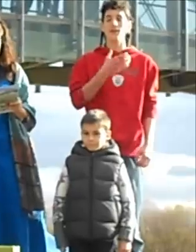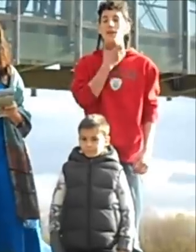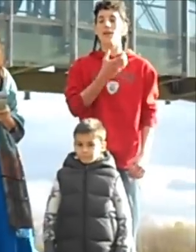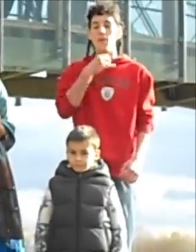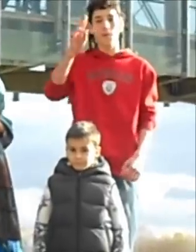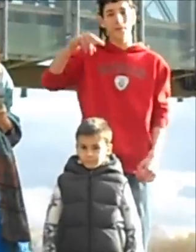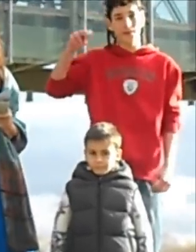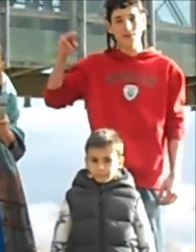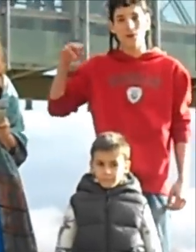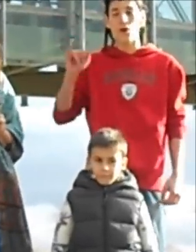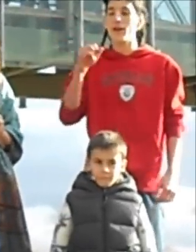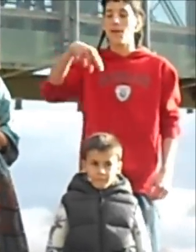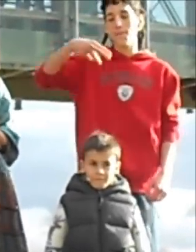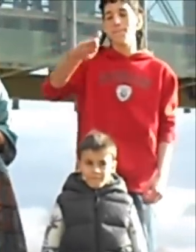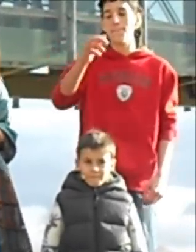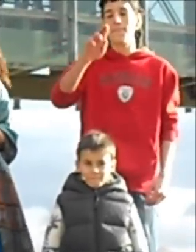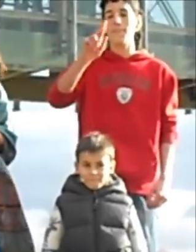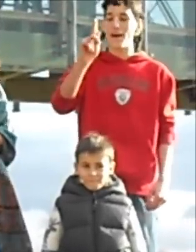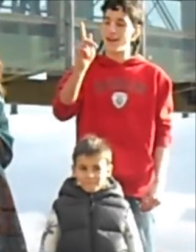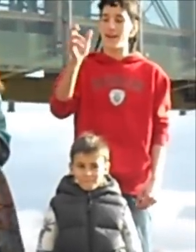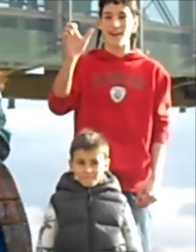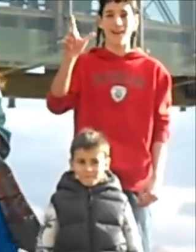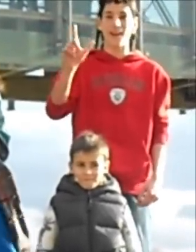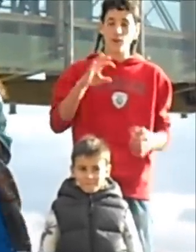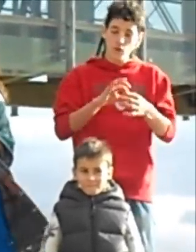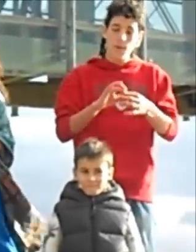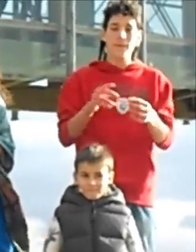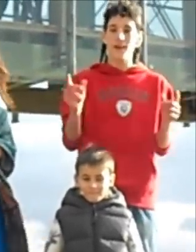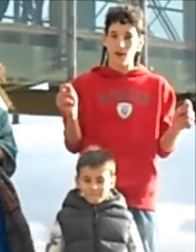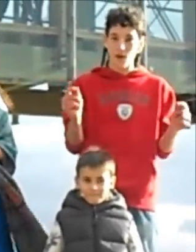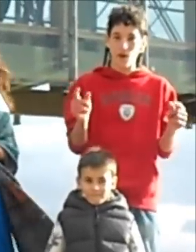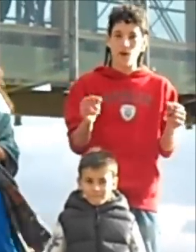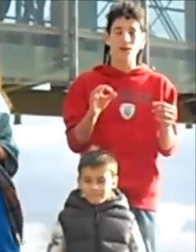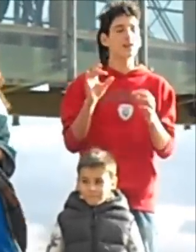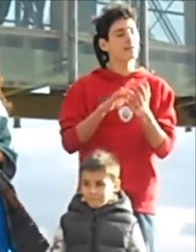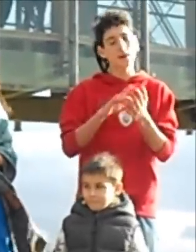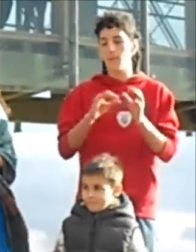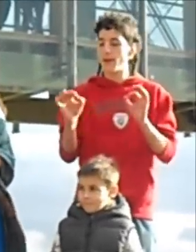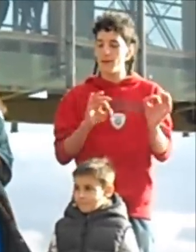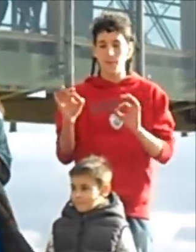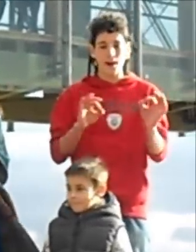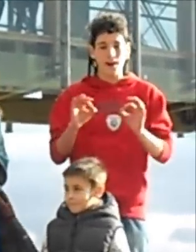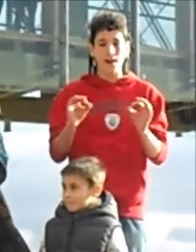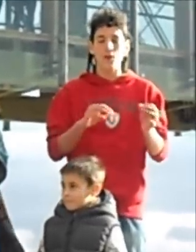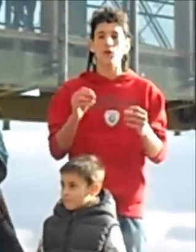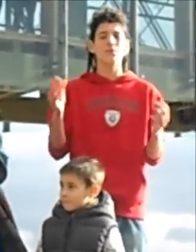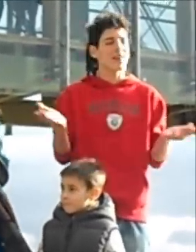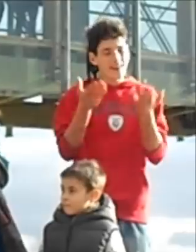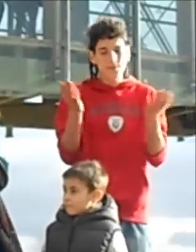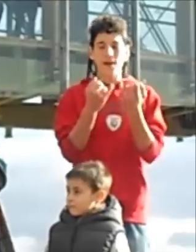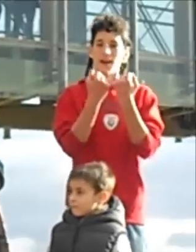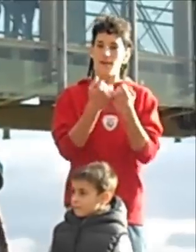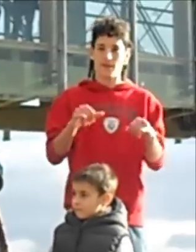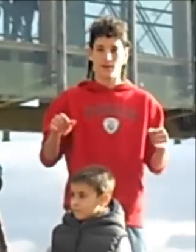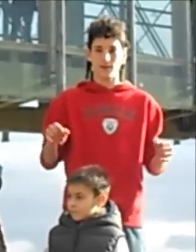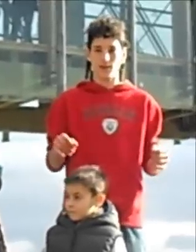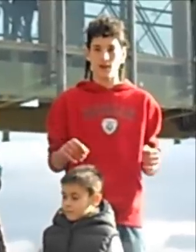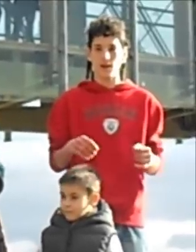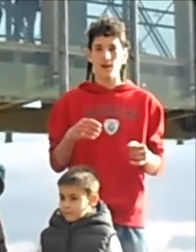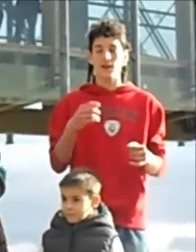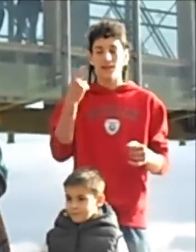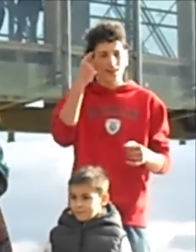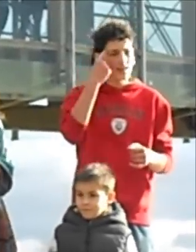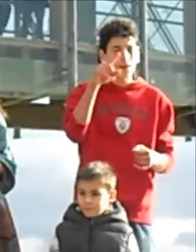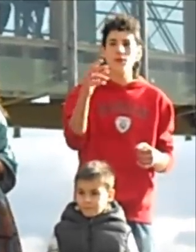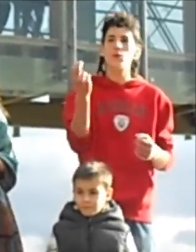Pintatua eta Markel bere karramarro laguna hor daude prestatuta festa animatu nahian.